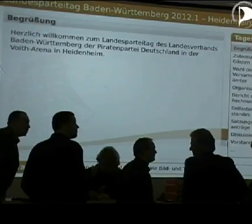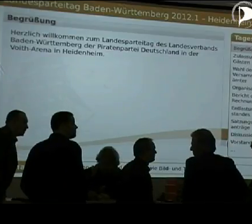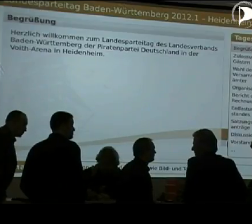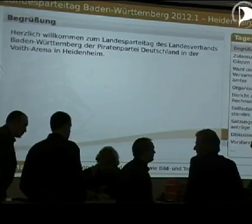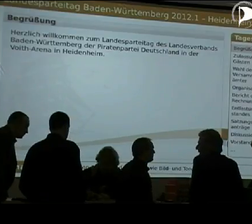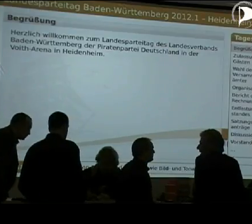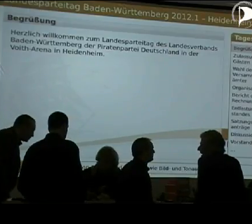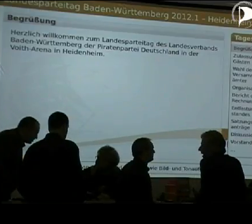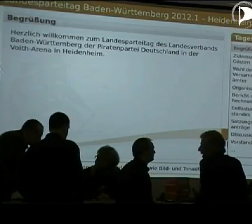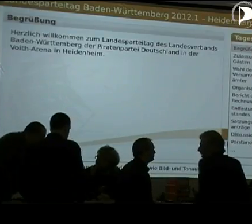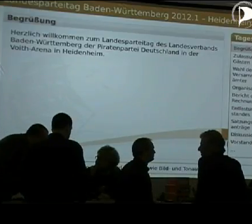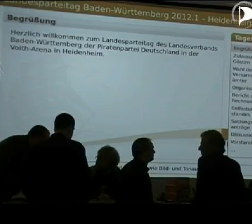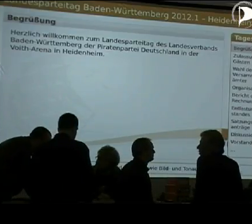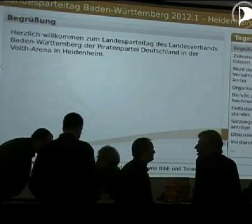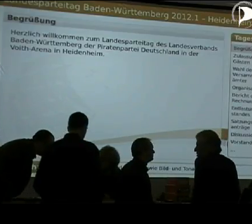das problem